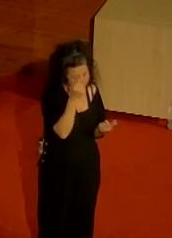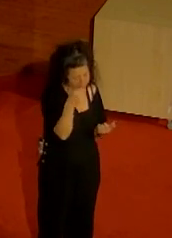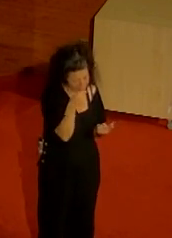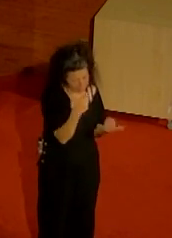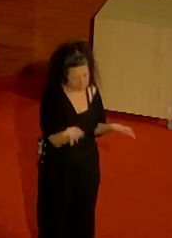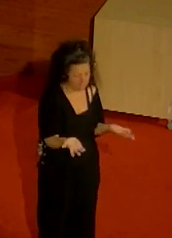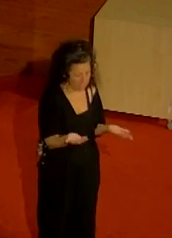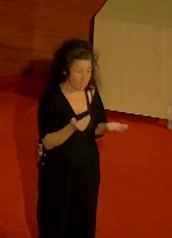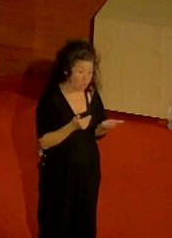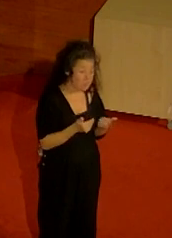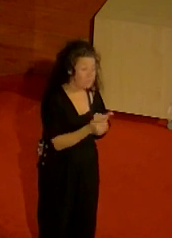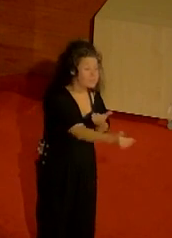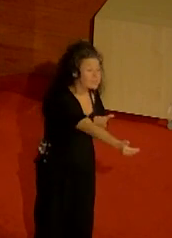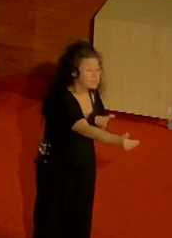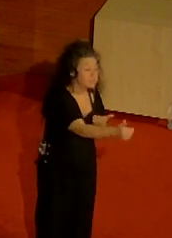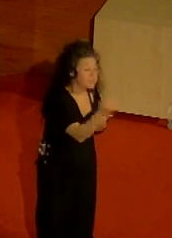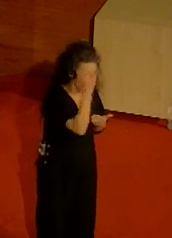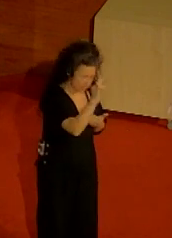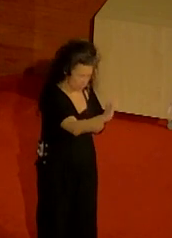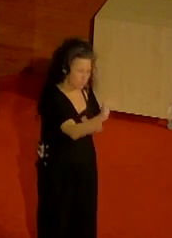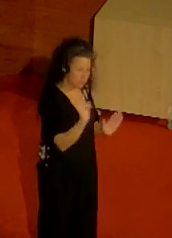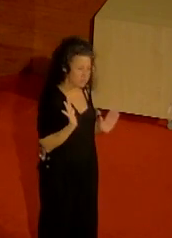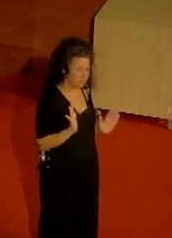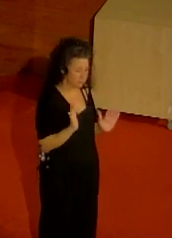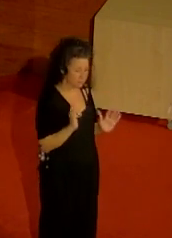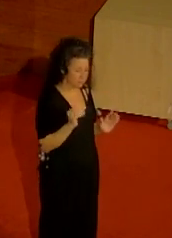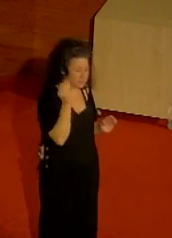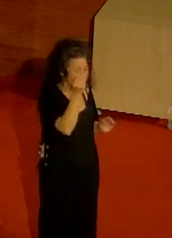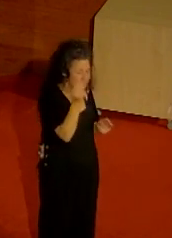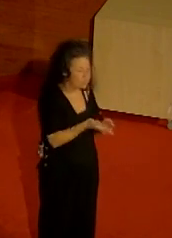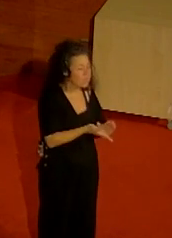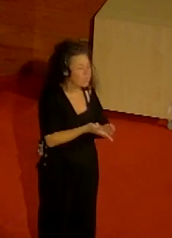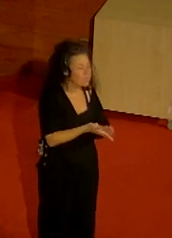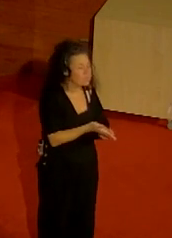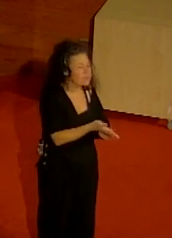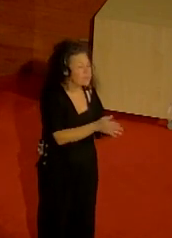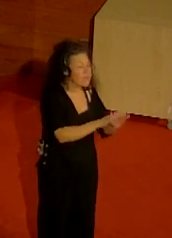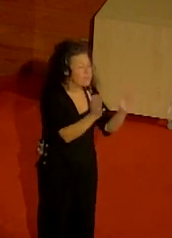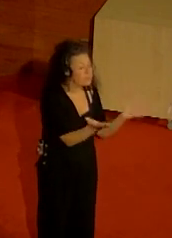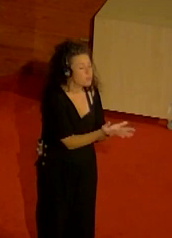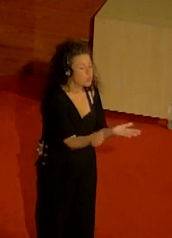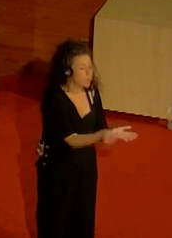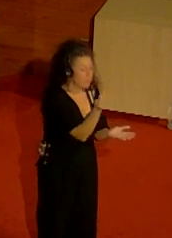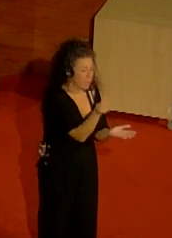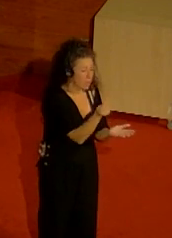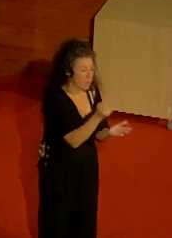largo plazo soy optimista, que quede claro, ¿eh? Creo que vamos a un mundo mejor de aquí a mucho tiempo, no ahora.